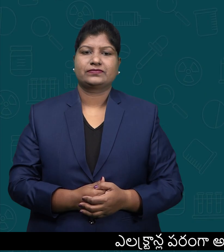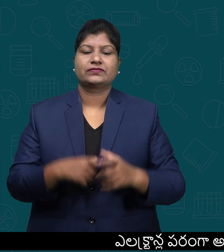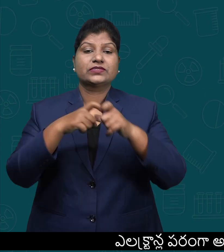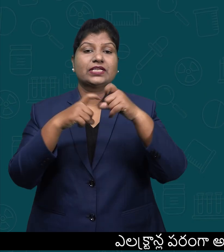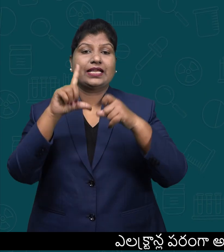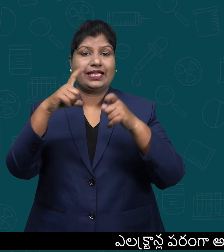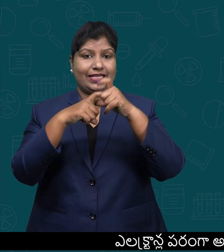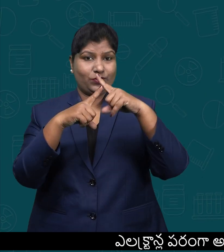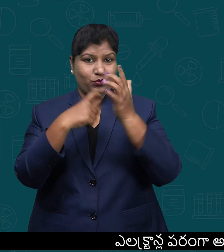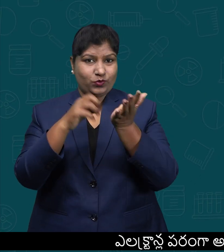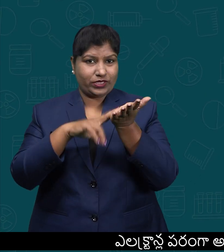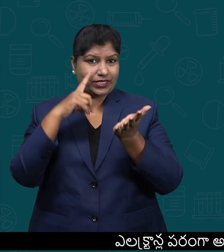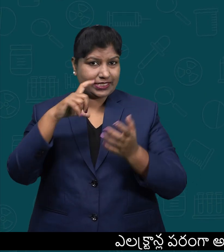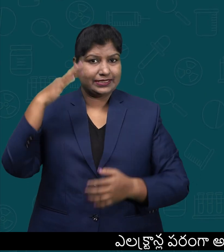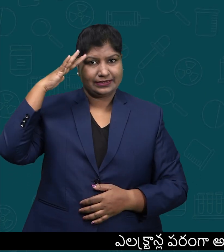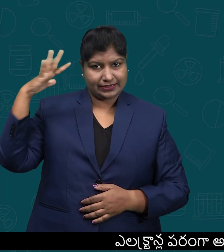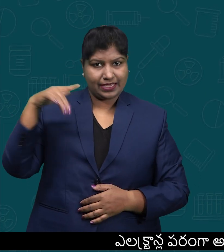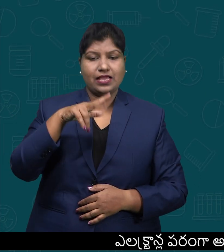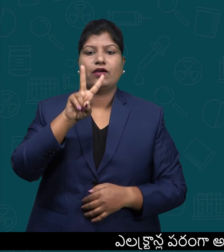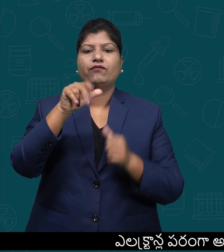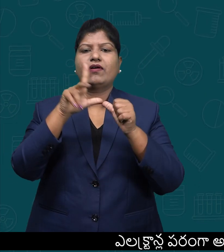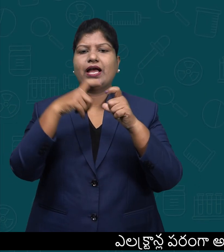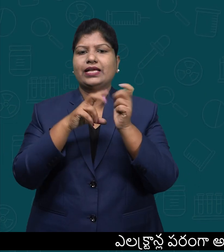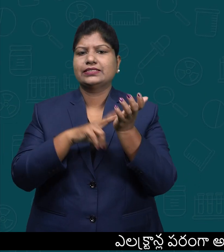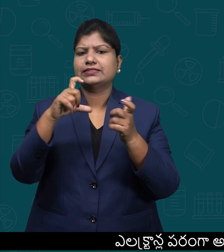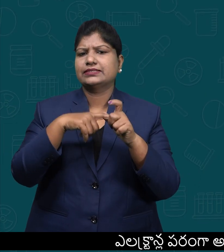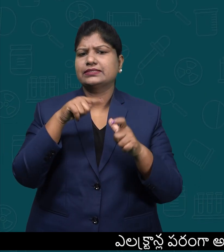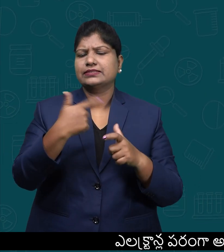ఎలక్ట్రాన్ల పరంగా అణువుల మధ్య రసాయన బంధం